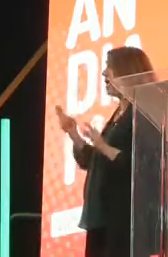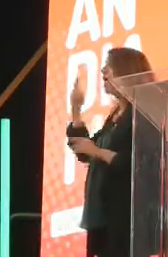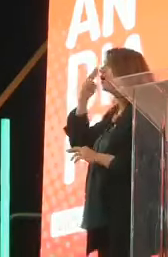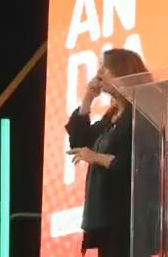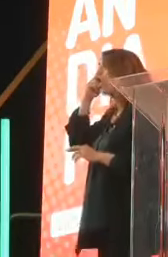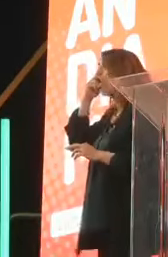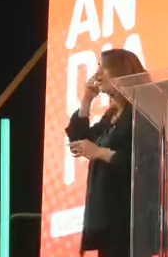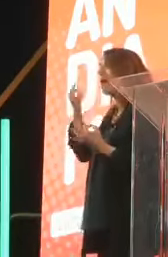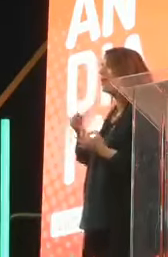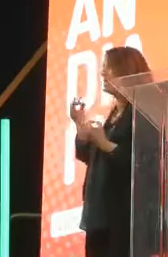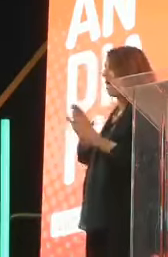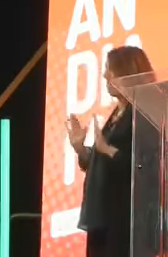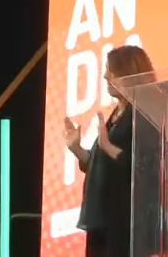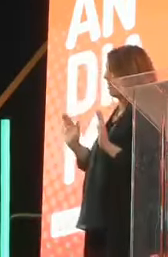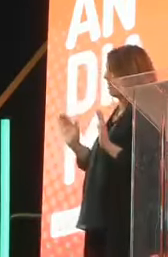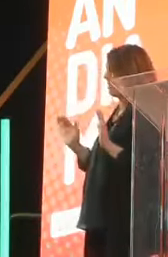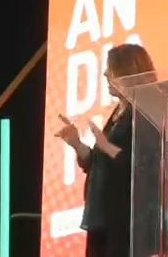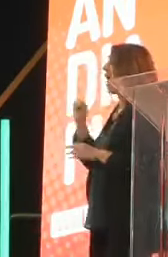Ricordiamolo sempre,